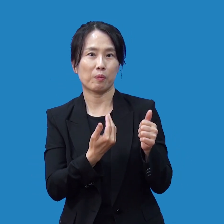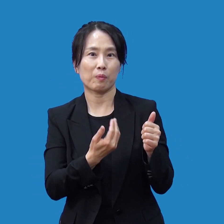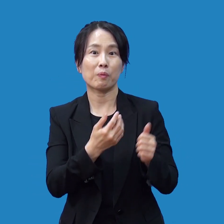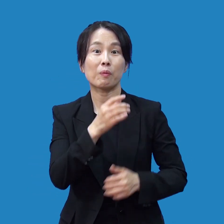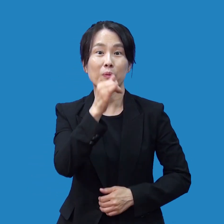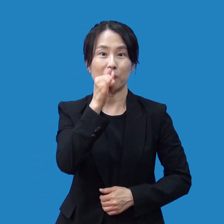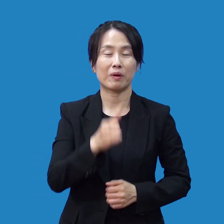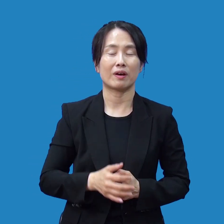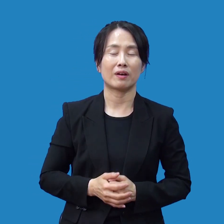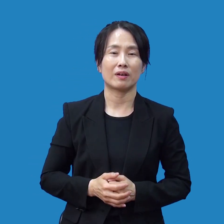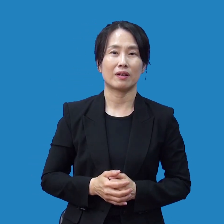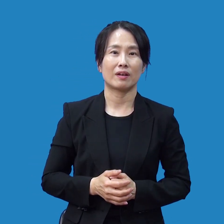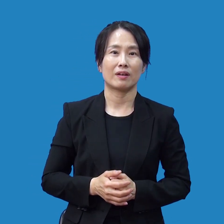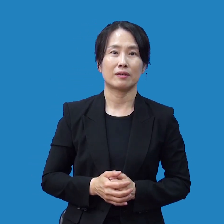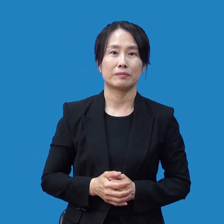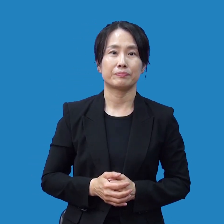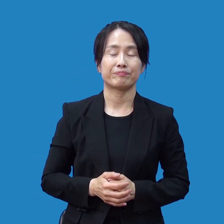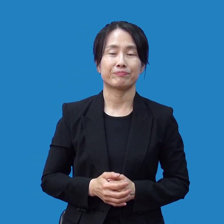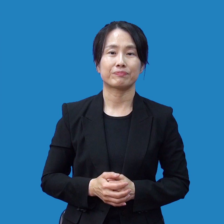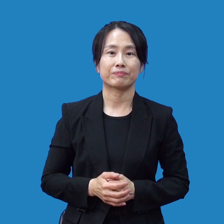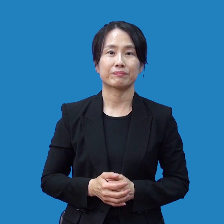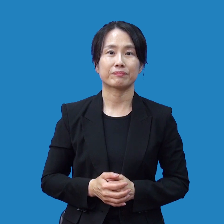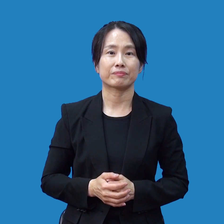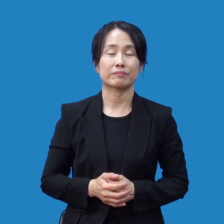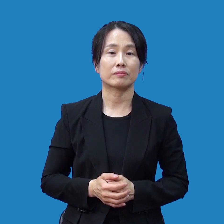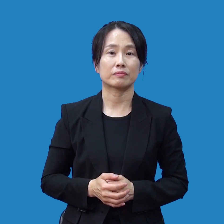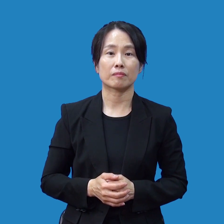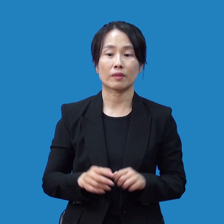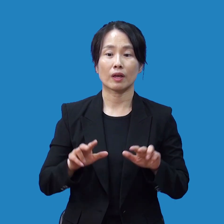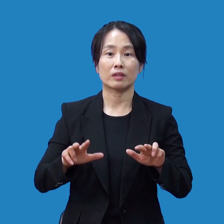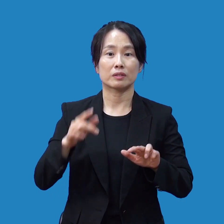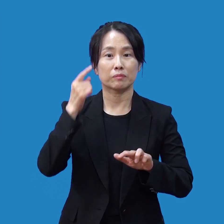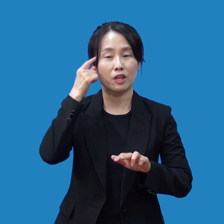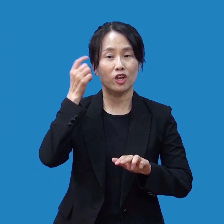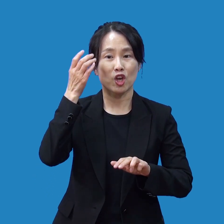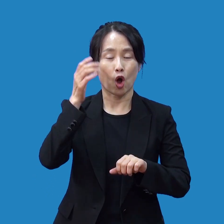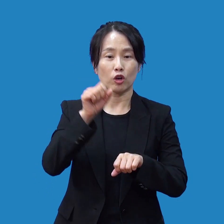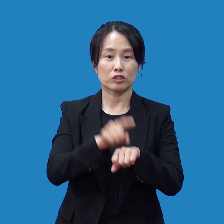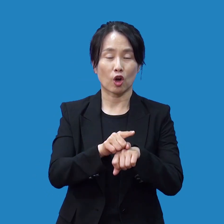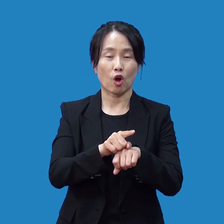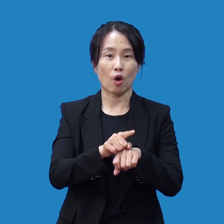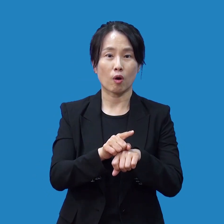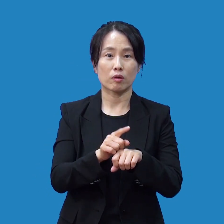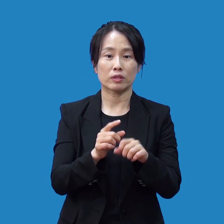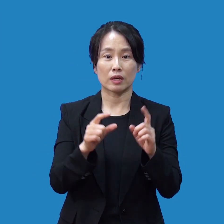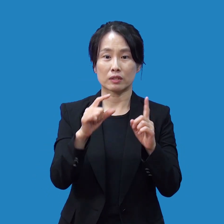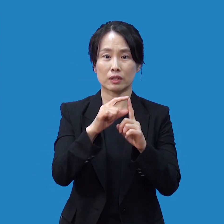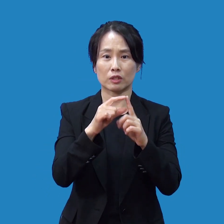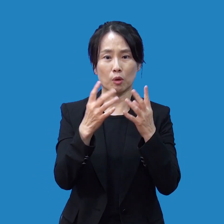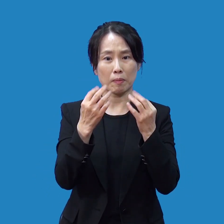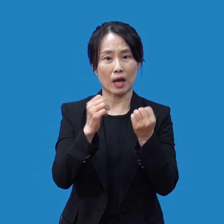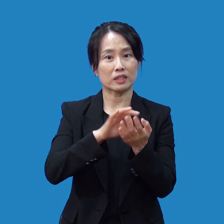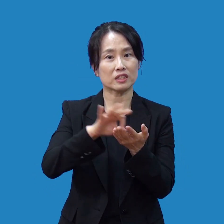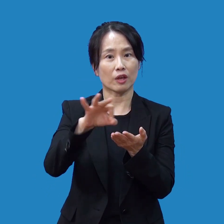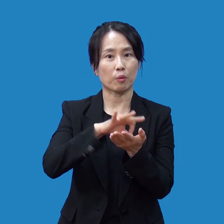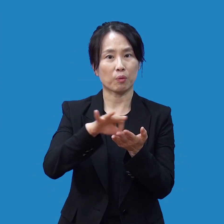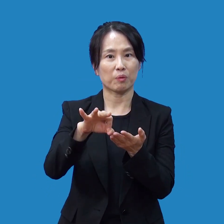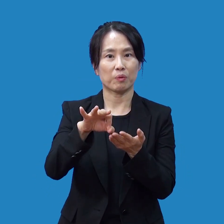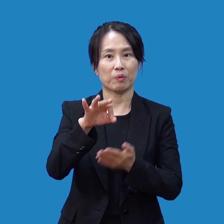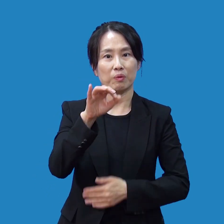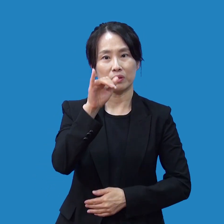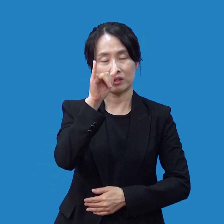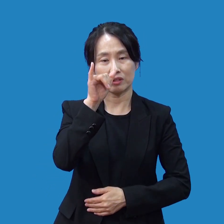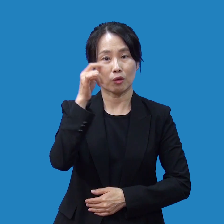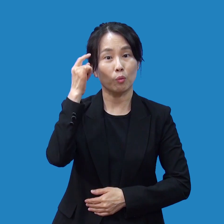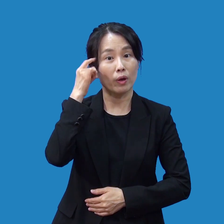합니다. 오늘날 이렇게 영성이라는 말이 보편적으로 쓰이는 그것은